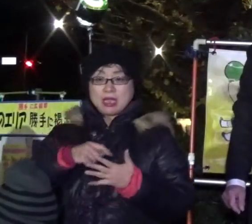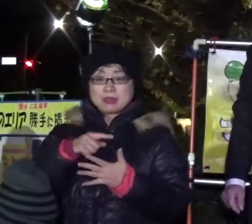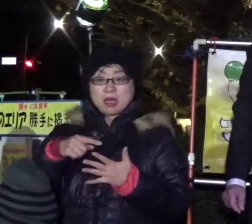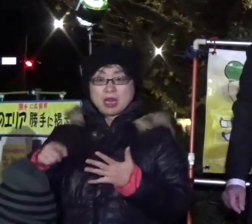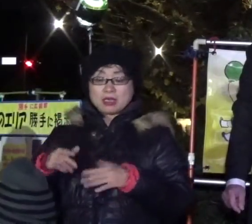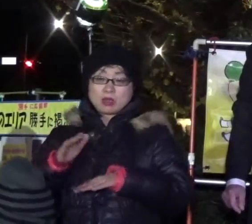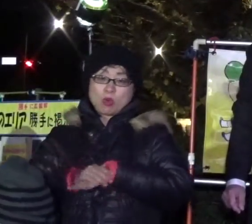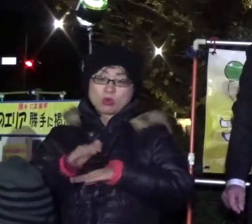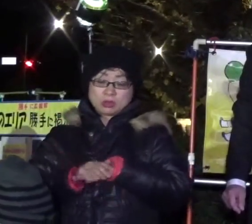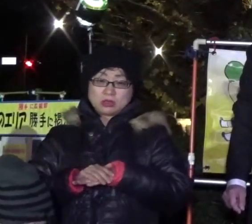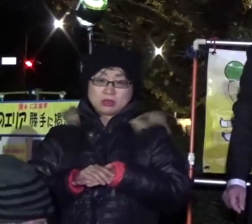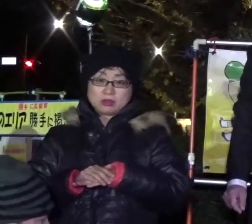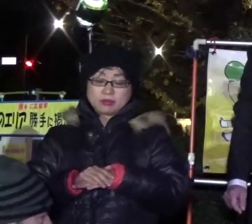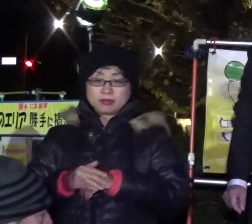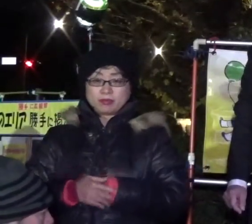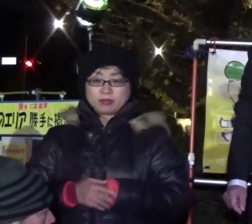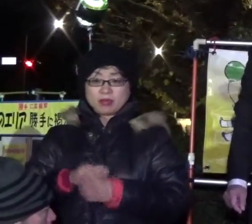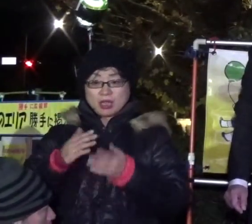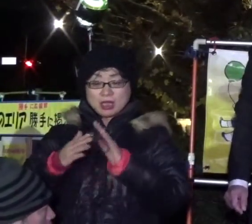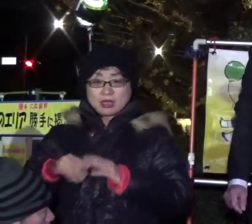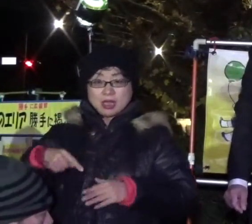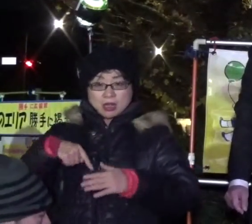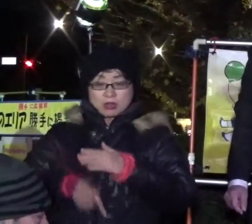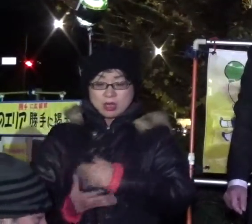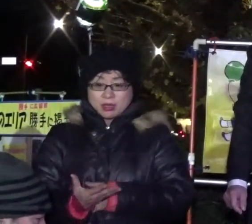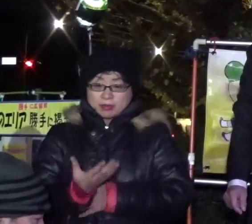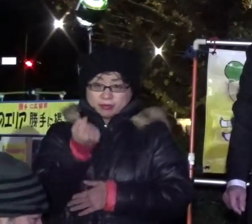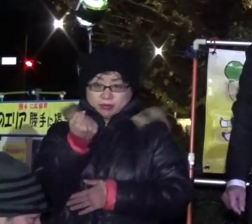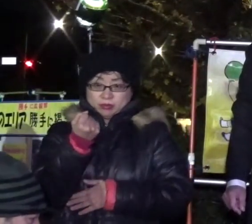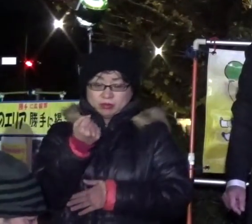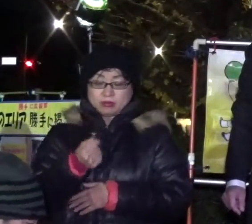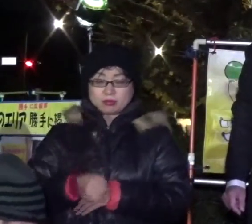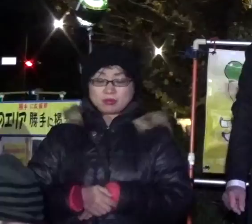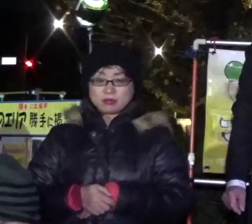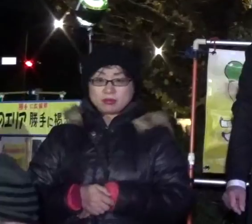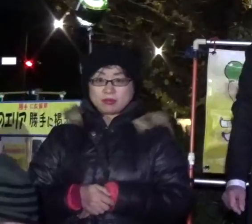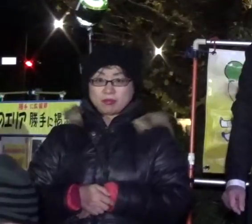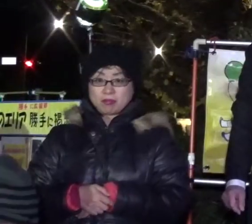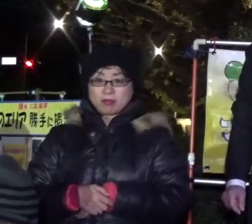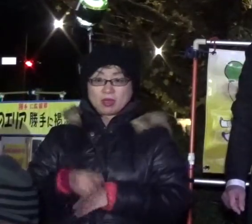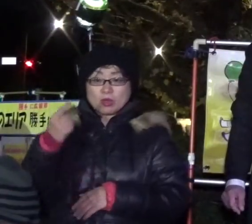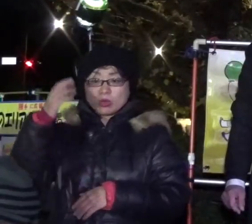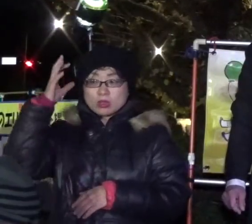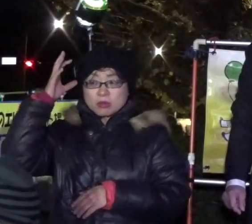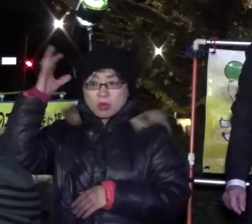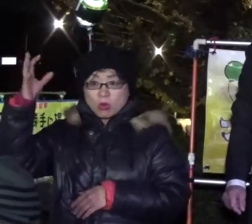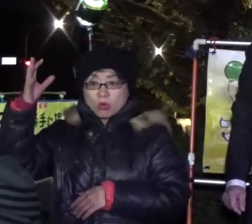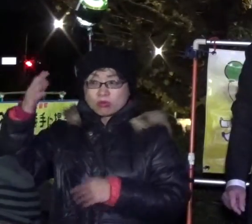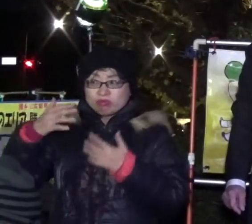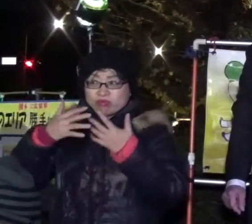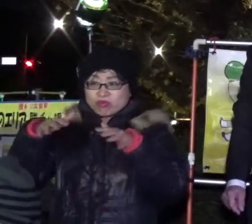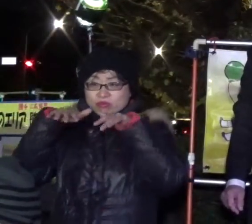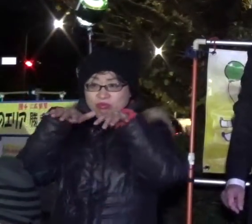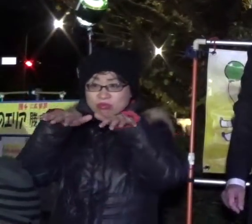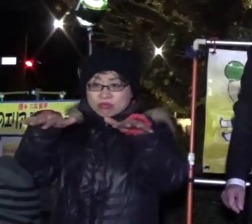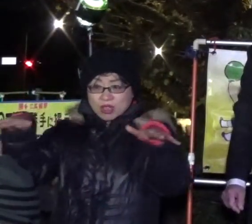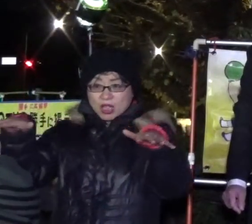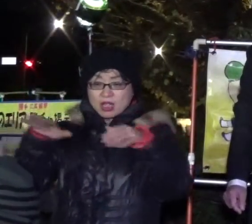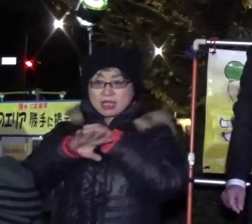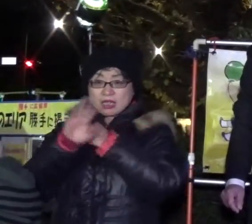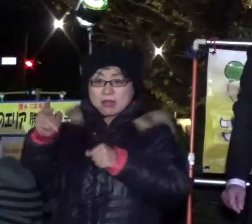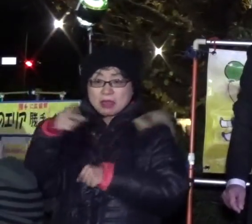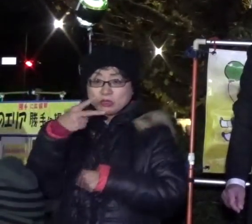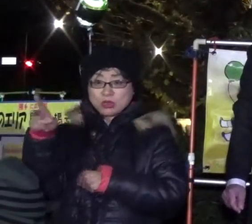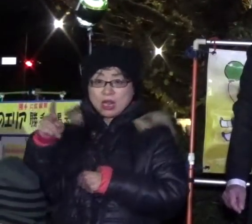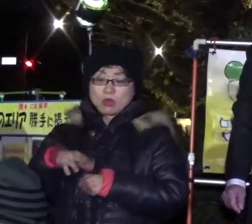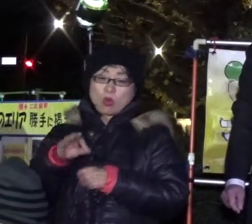というのを戦いの中で勝ち取ったのではないでしょうか。この希望をさらに広げ、原発ゼロの